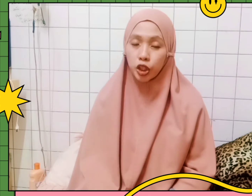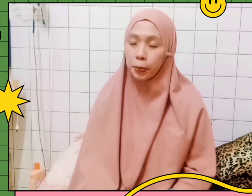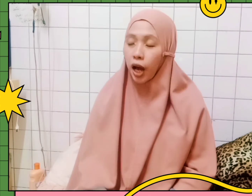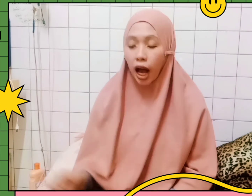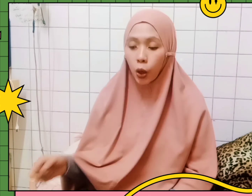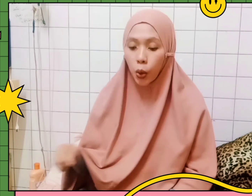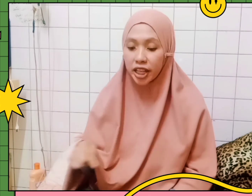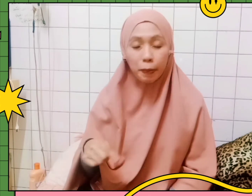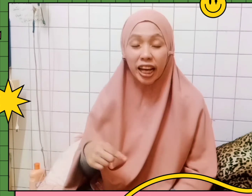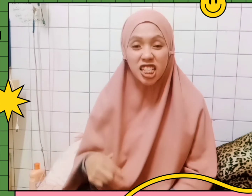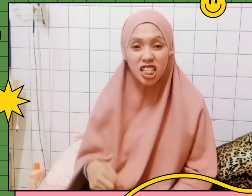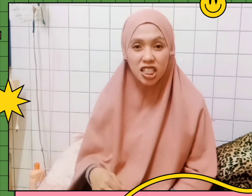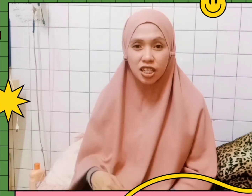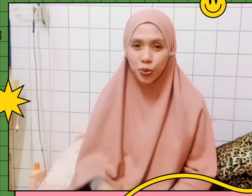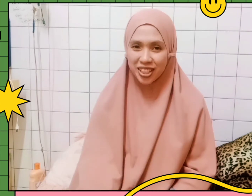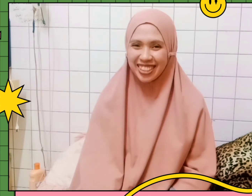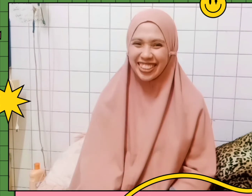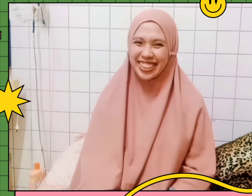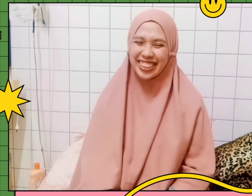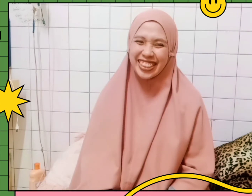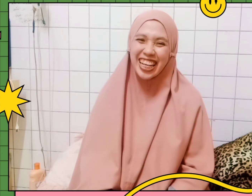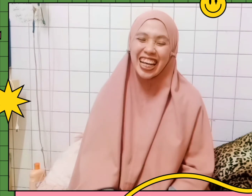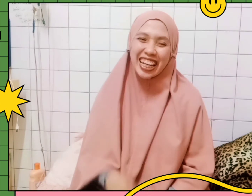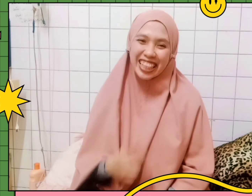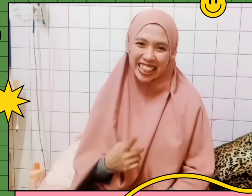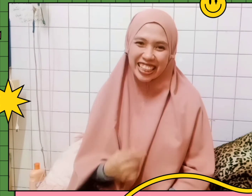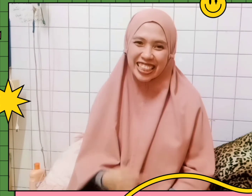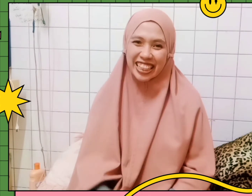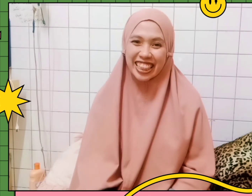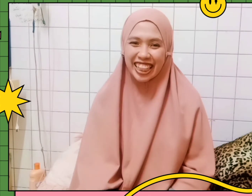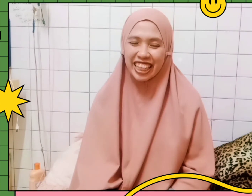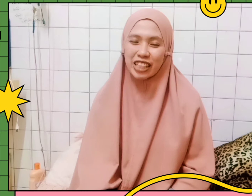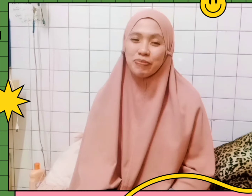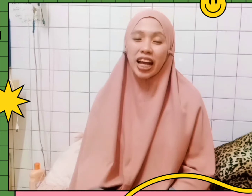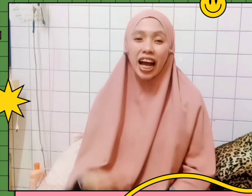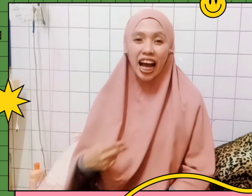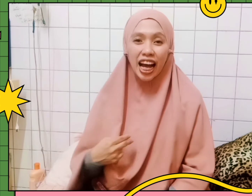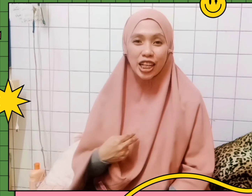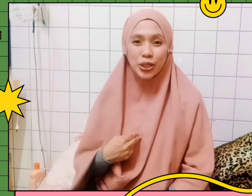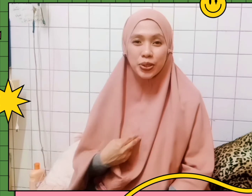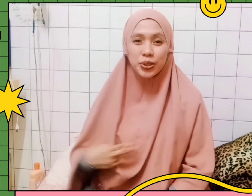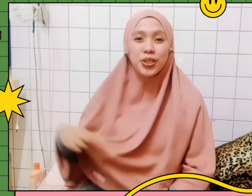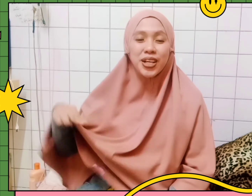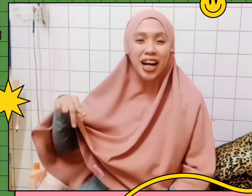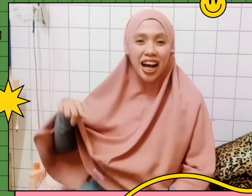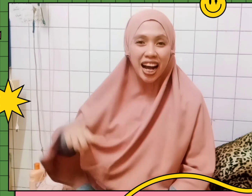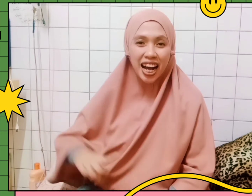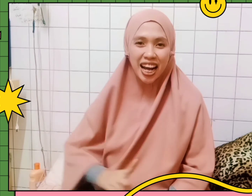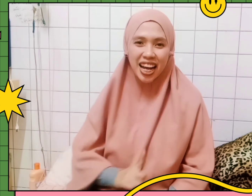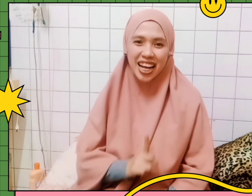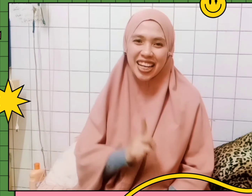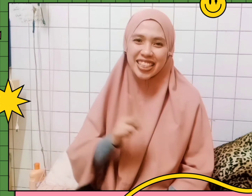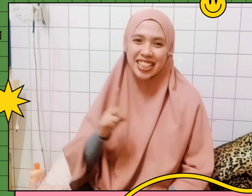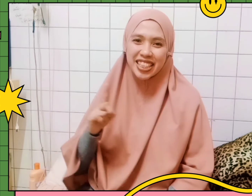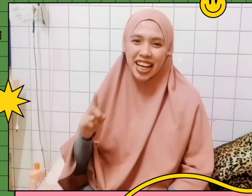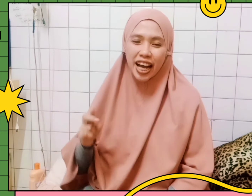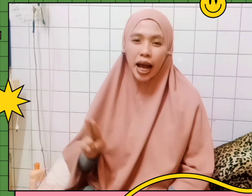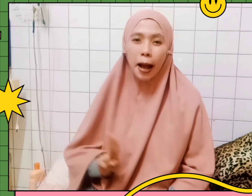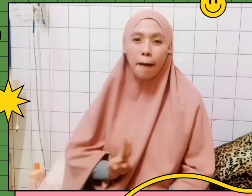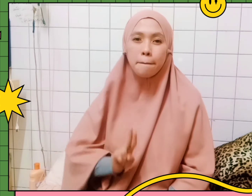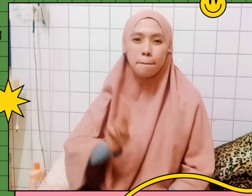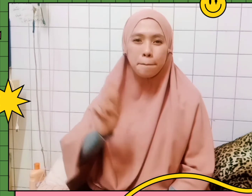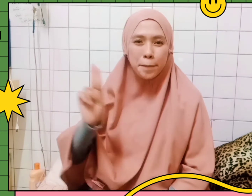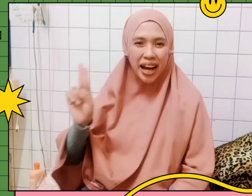gitu. Punya aku hanya pakai ini gitu ya. Kita isyaratkan ya. Aku